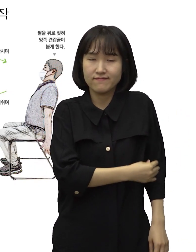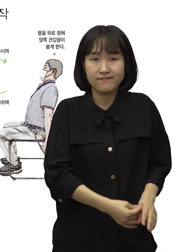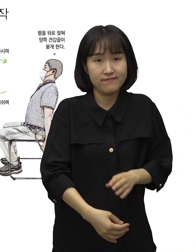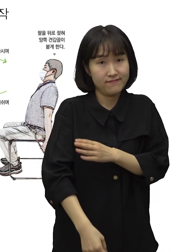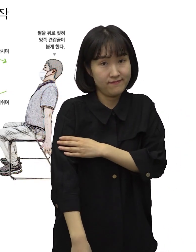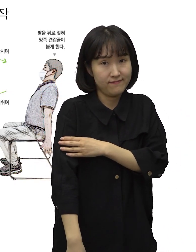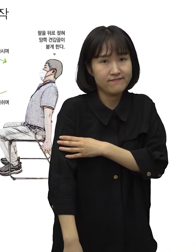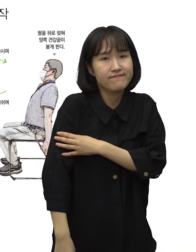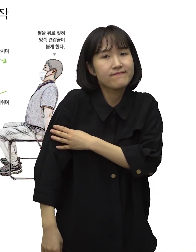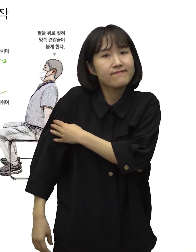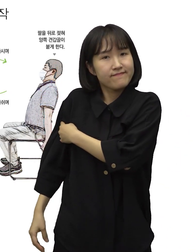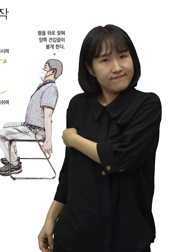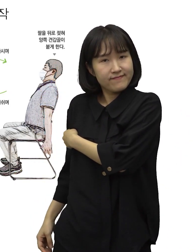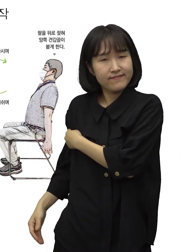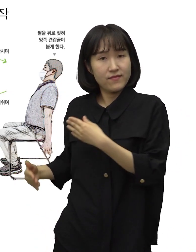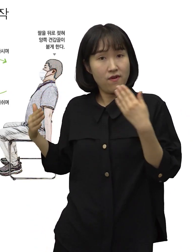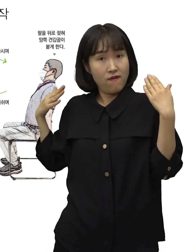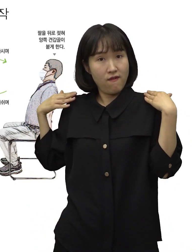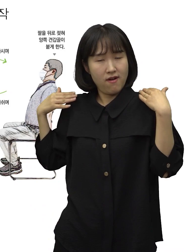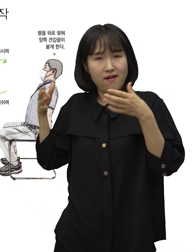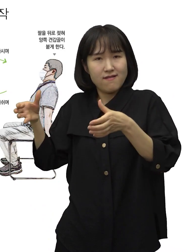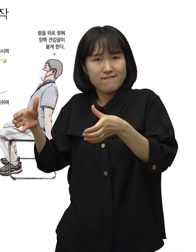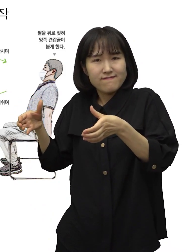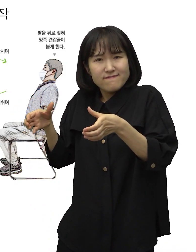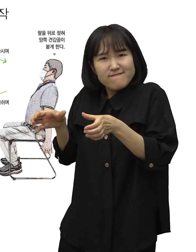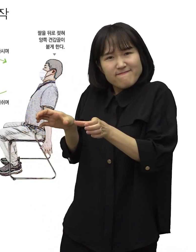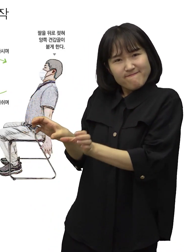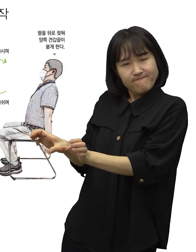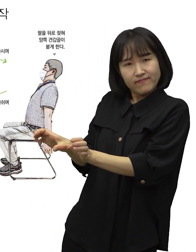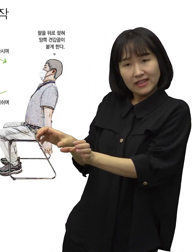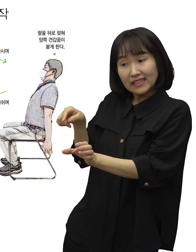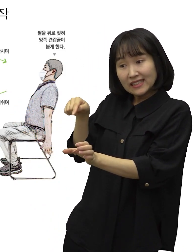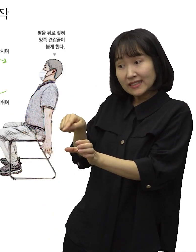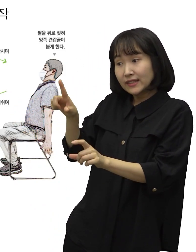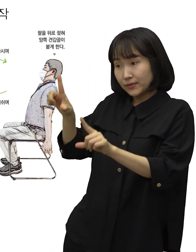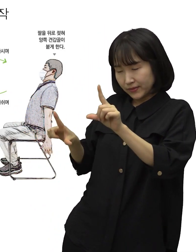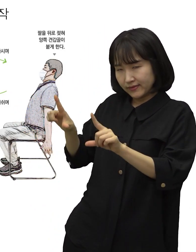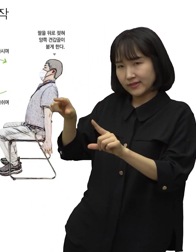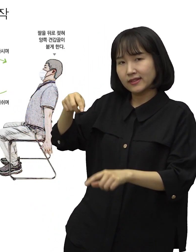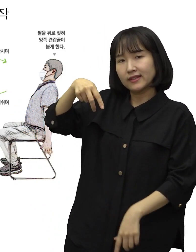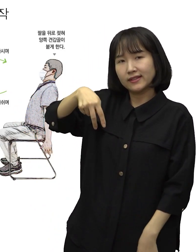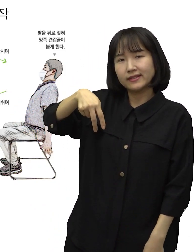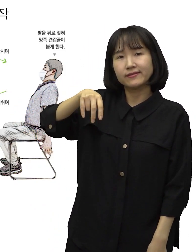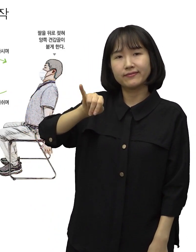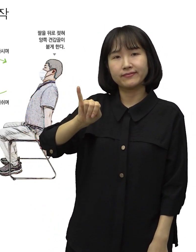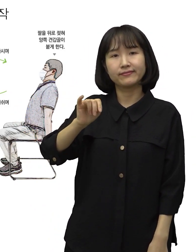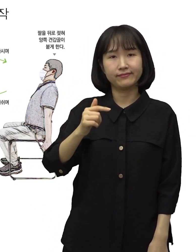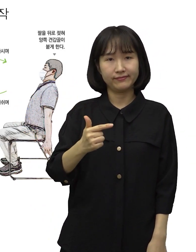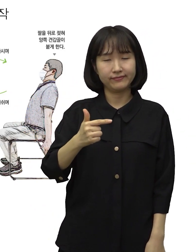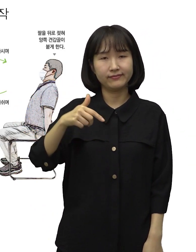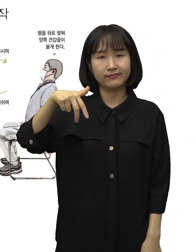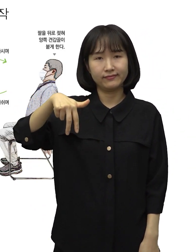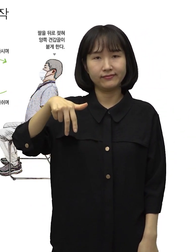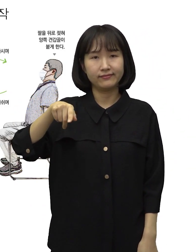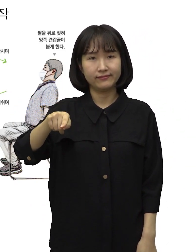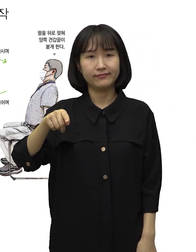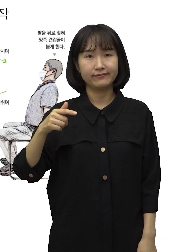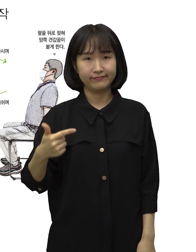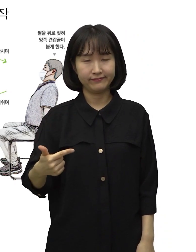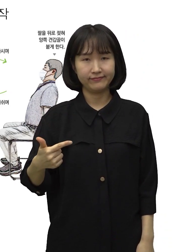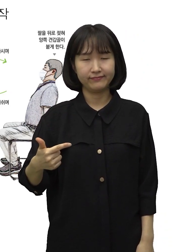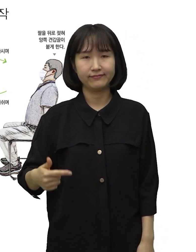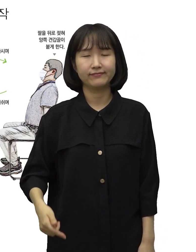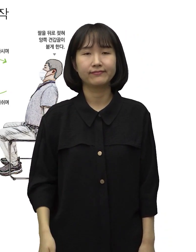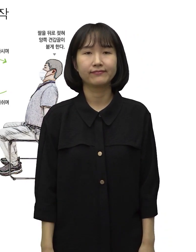펴고 허리를 젖힙니다. 이렇게 허리를 뒤로 젖히는 것을 우리는 신전한다고 합니다. 숨을